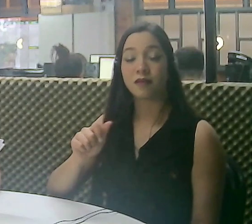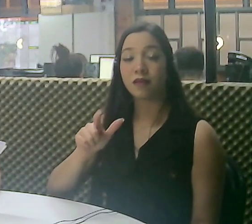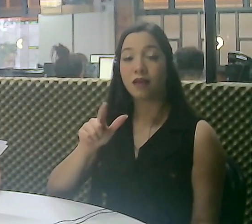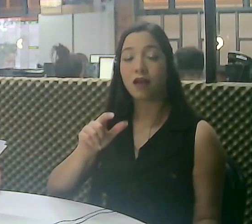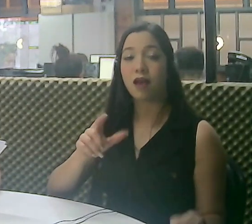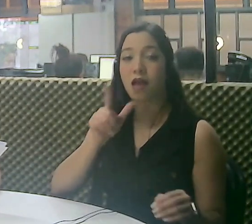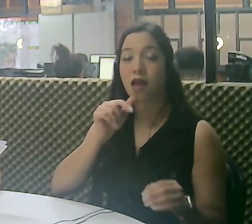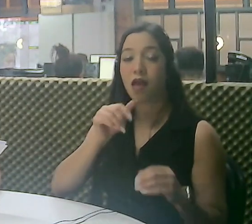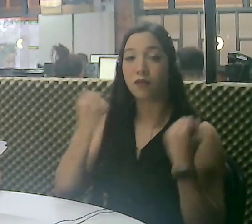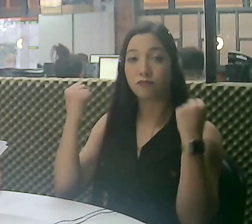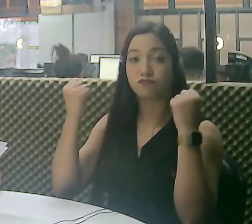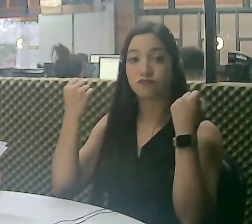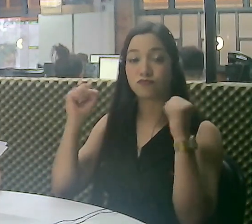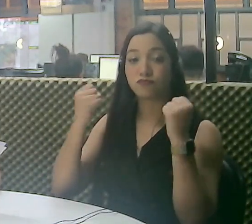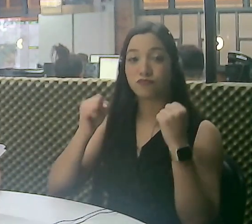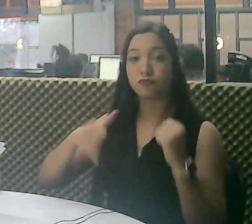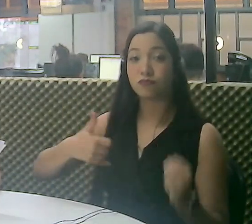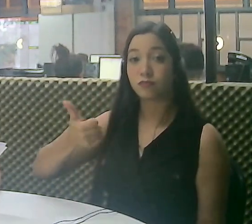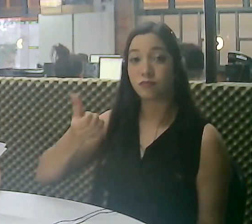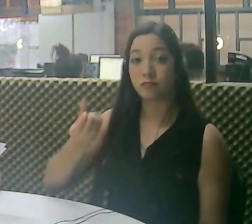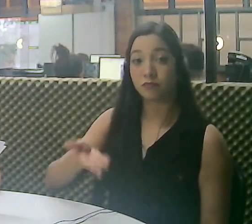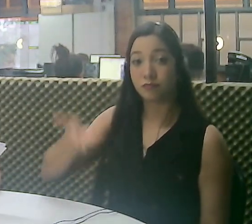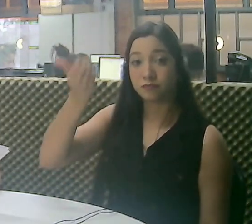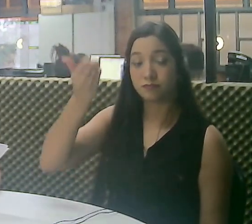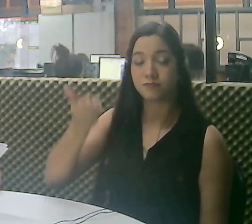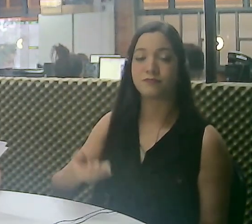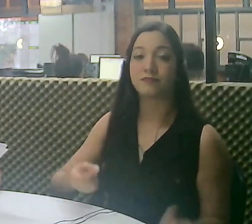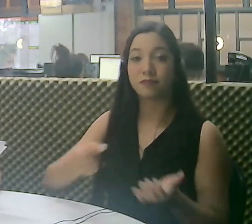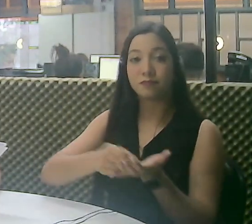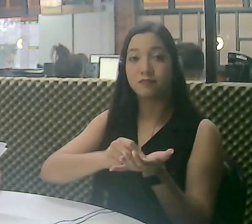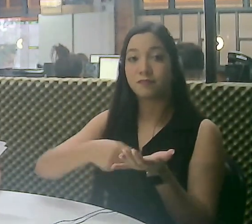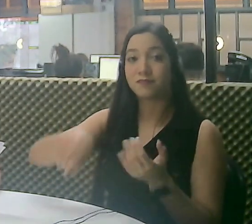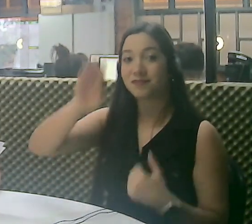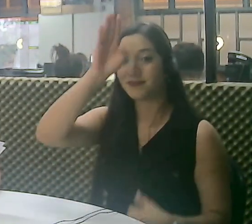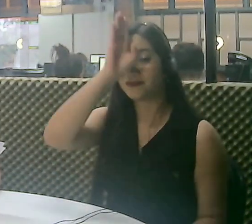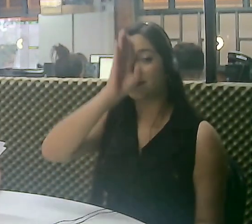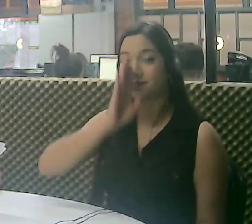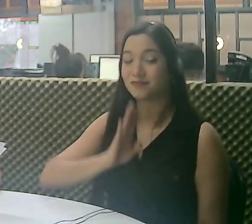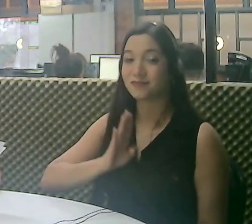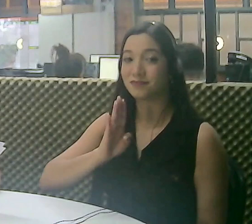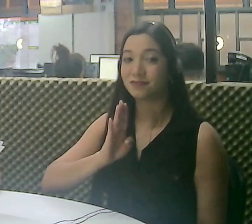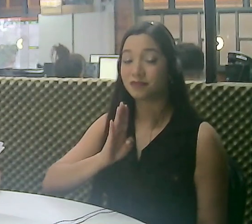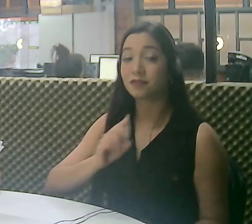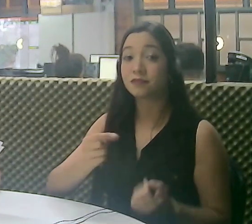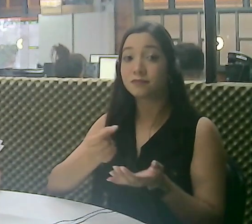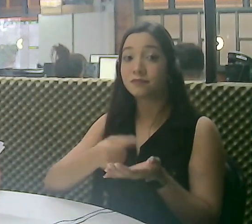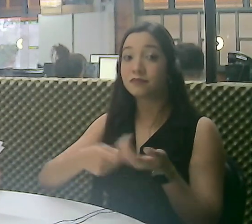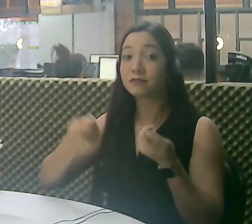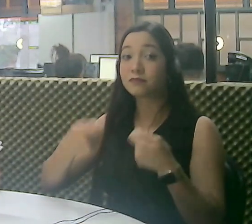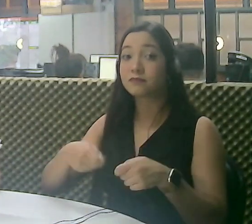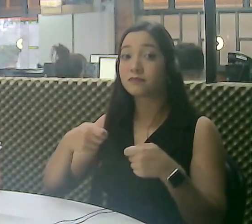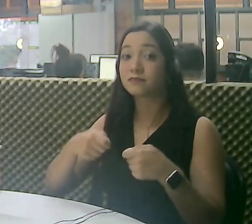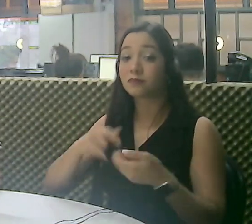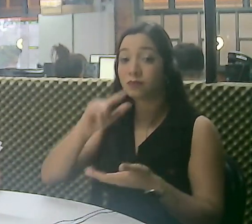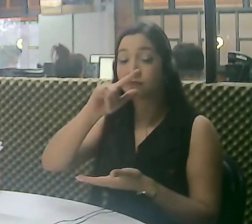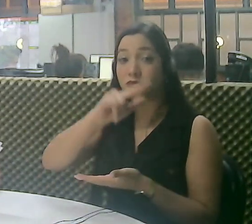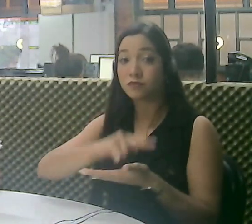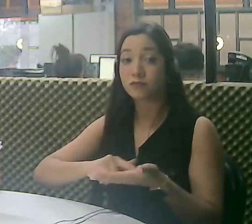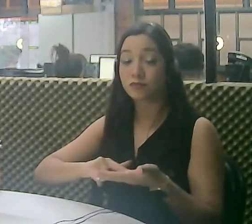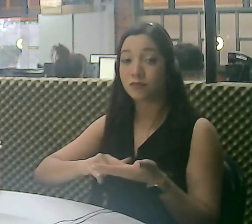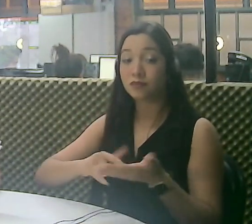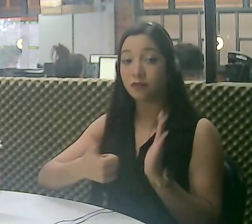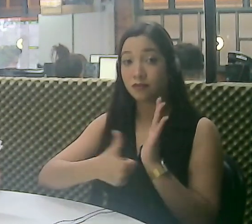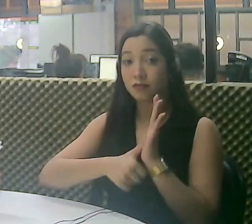hidroginástica para pessoas com mais de 16 anos. As matrículas são gratuitas e para se inscrever é necessário apresentar documento